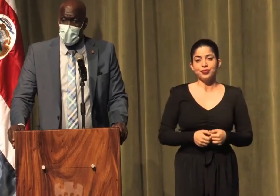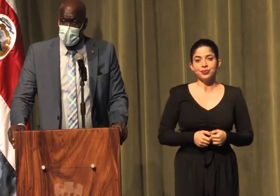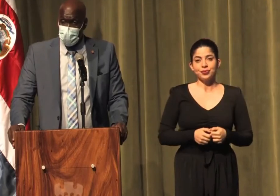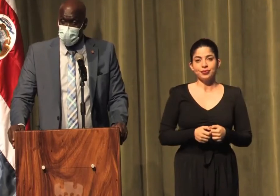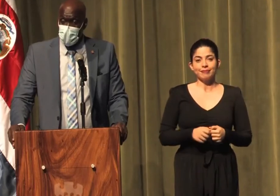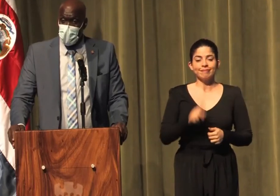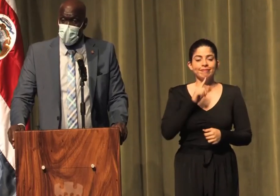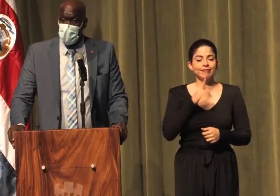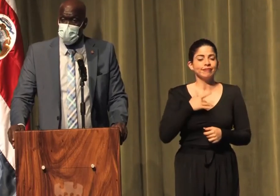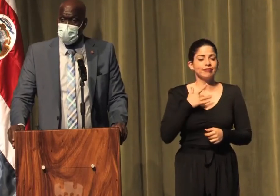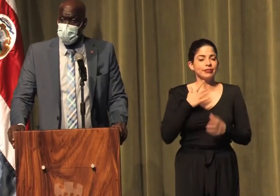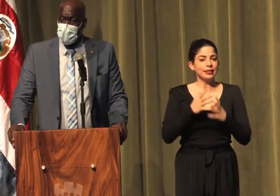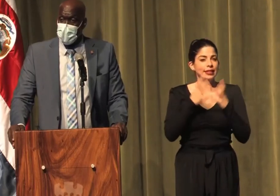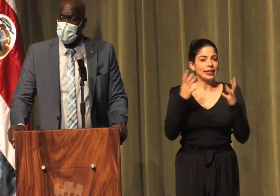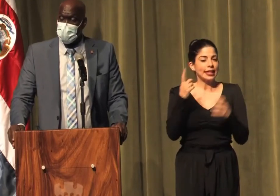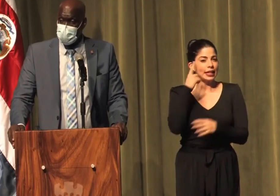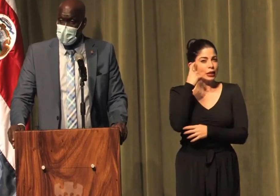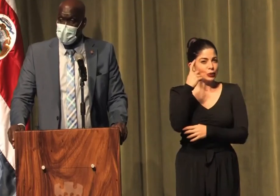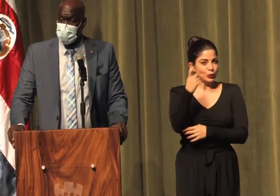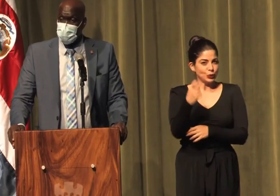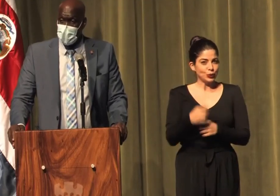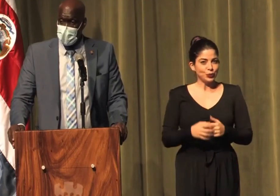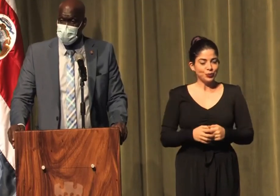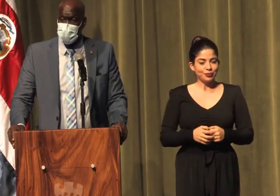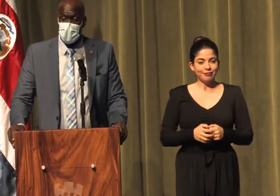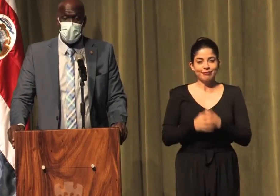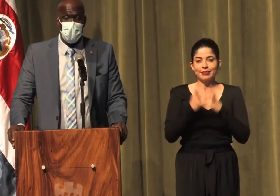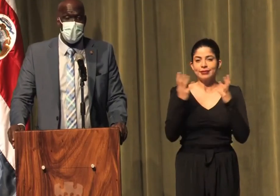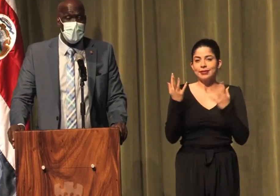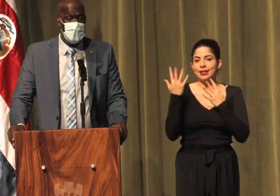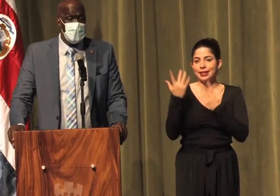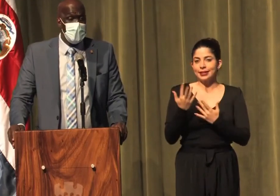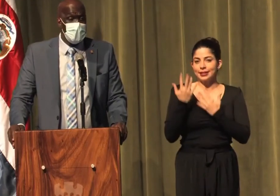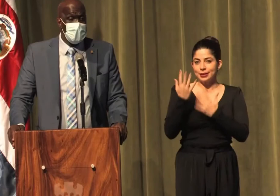con gran ilusión y esperanza